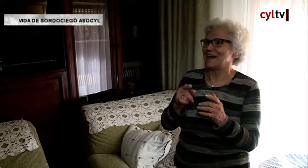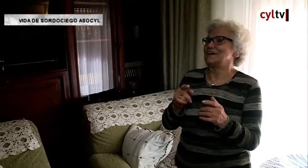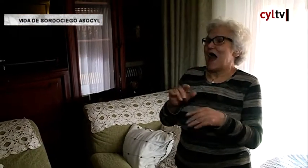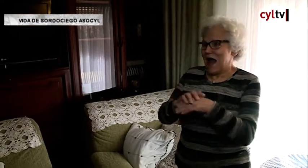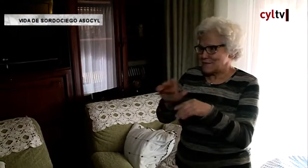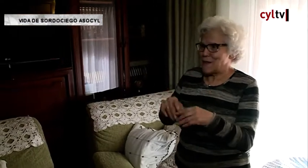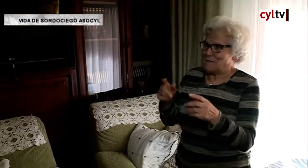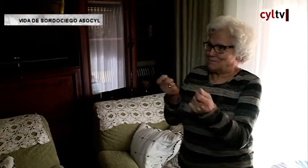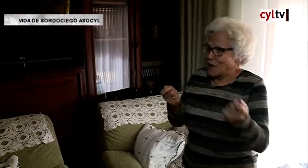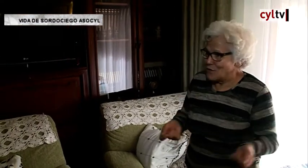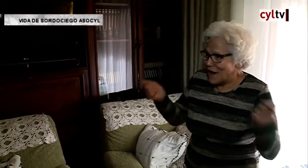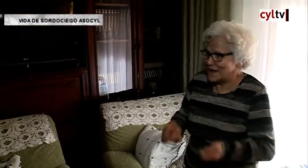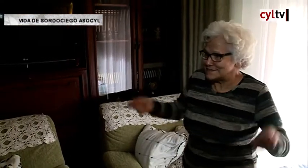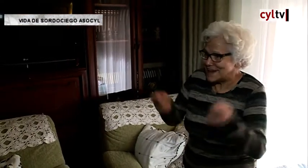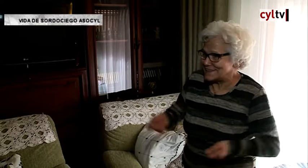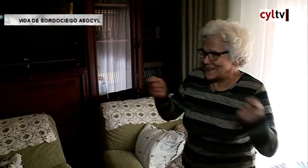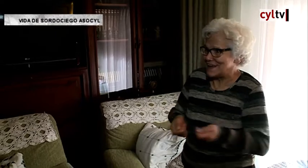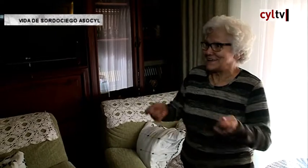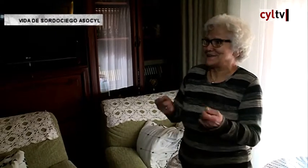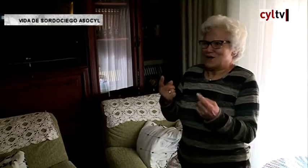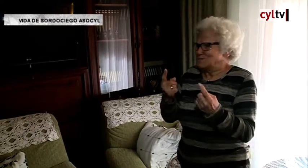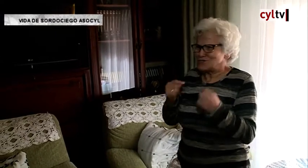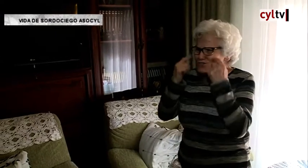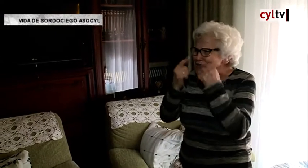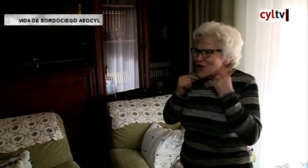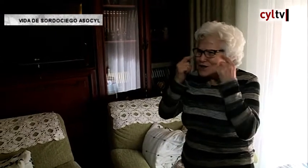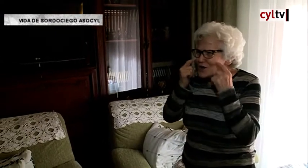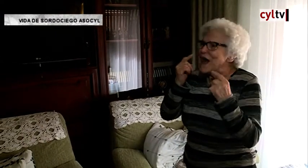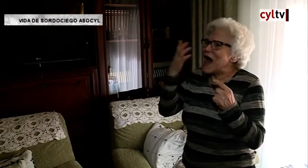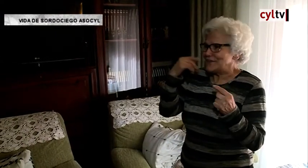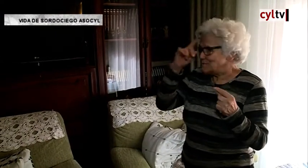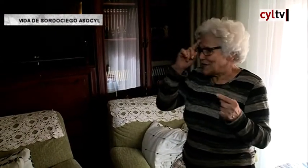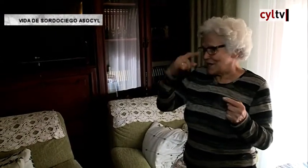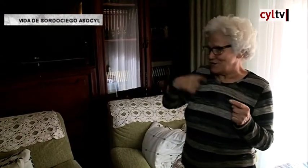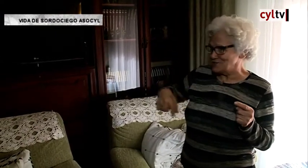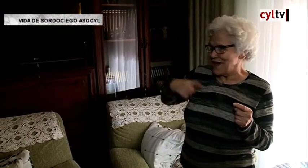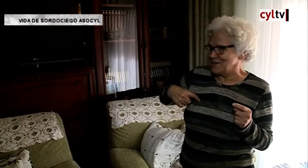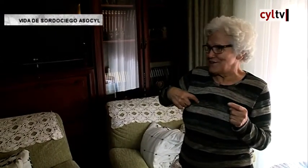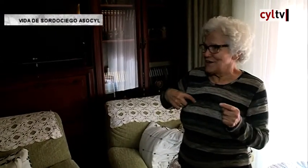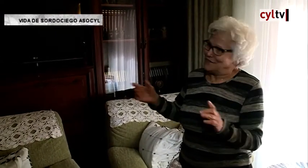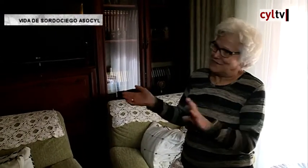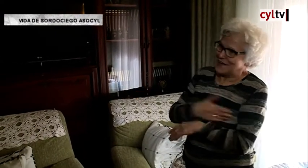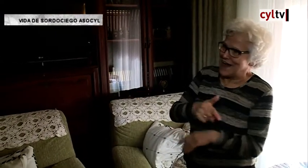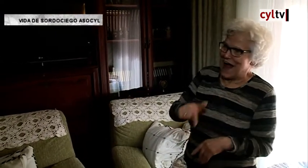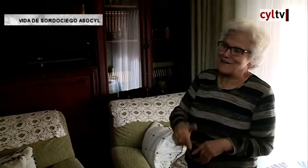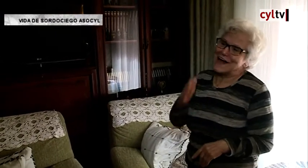el colegio y jugaba con sus amigas, se la ponía la cara colorada